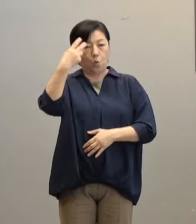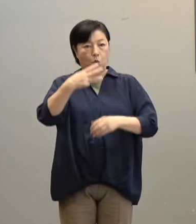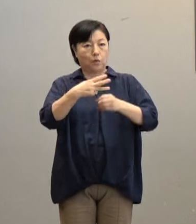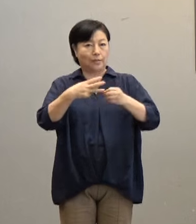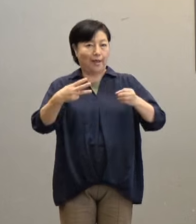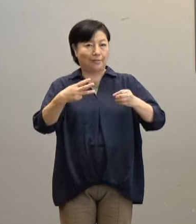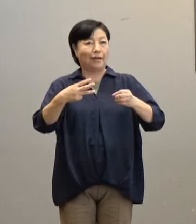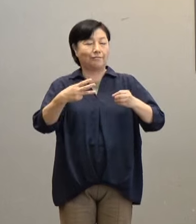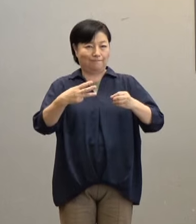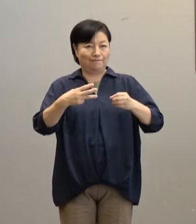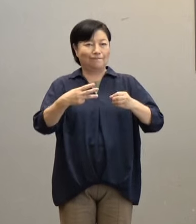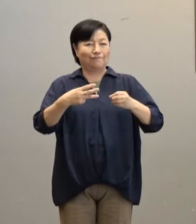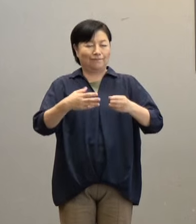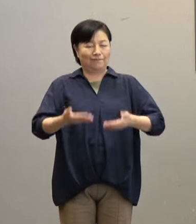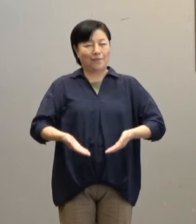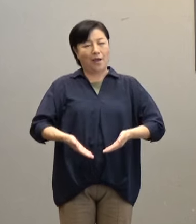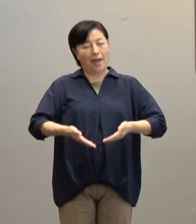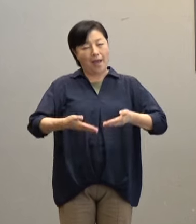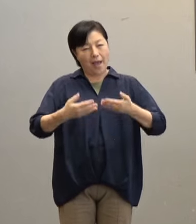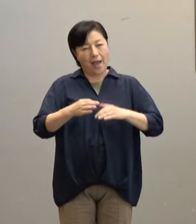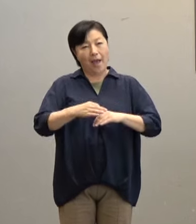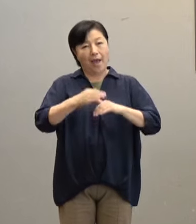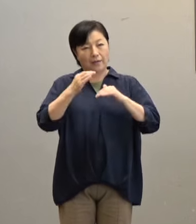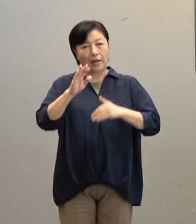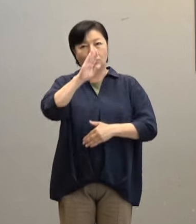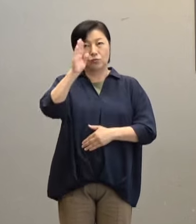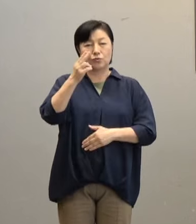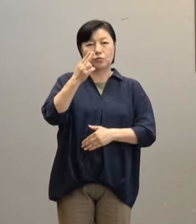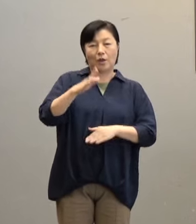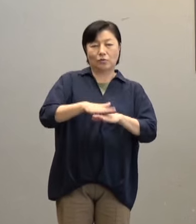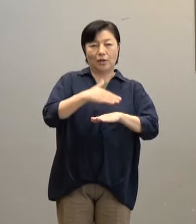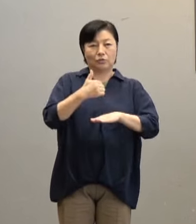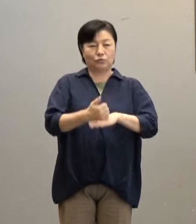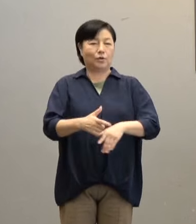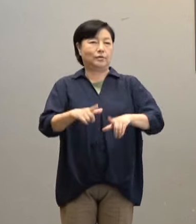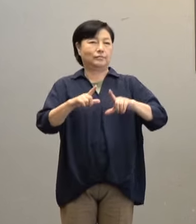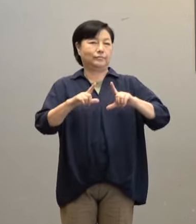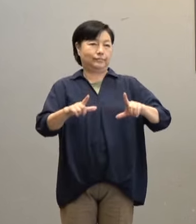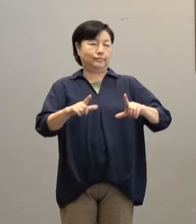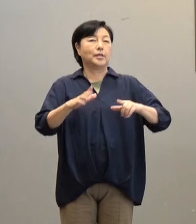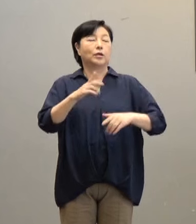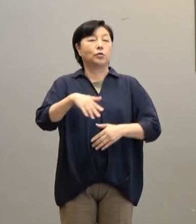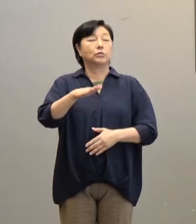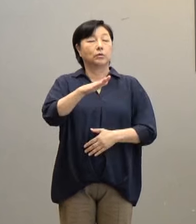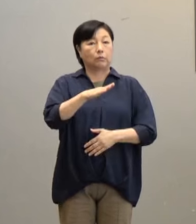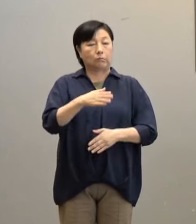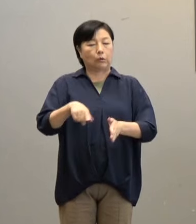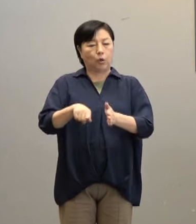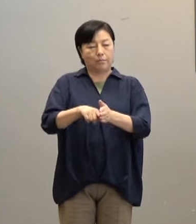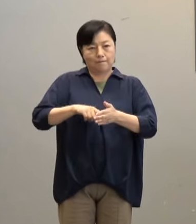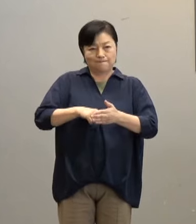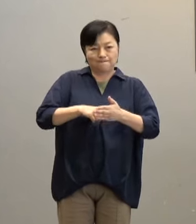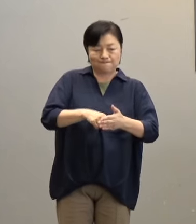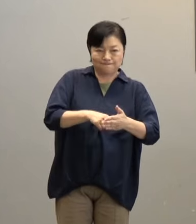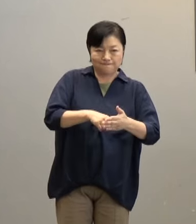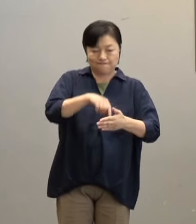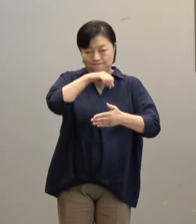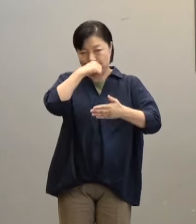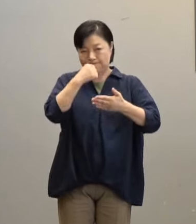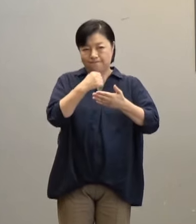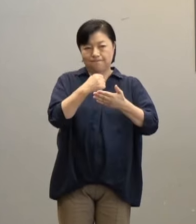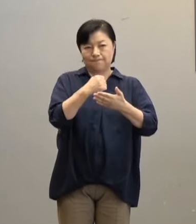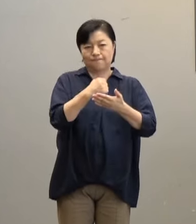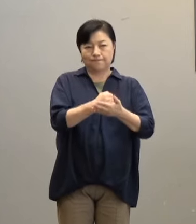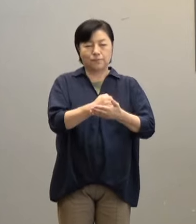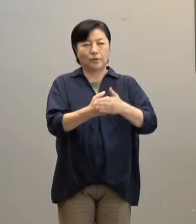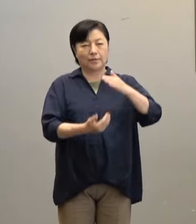の安楽空人選手などが出場をいたします。選手の皆さんにはこれまでの努力が実を結び最高の舞台